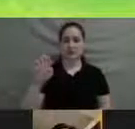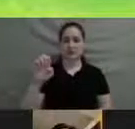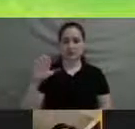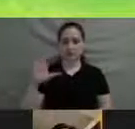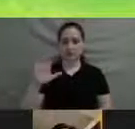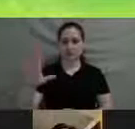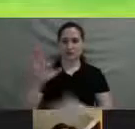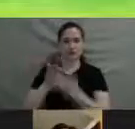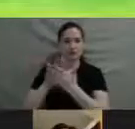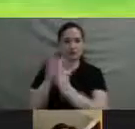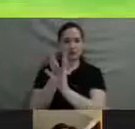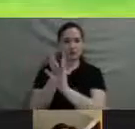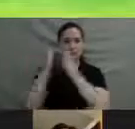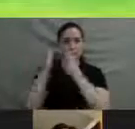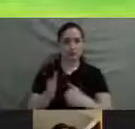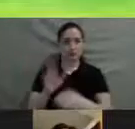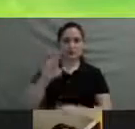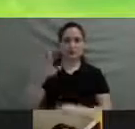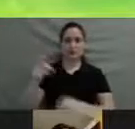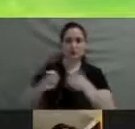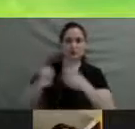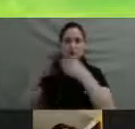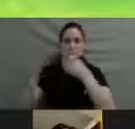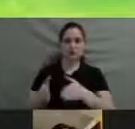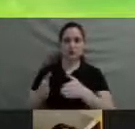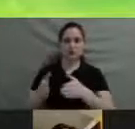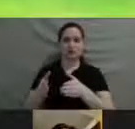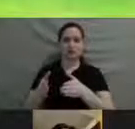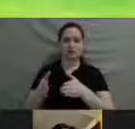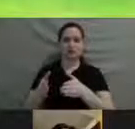también, y su coordinadora